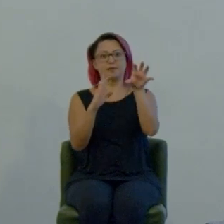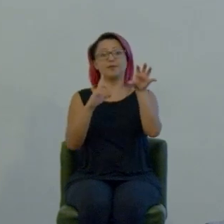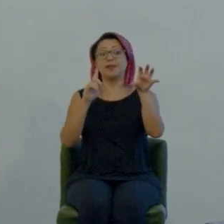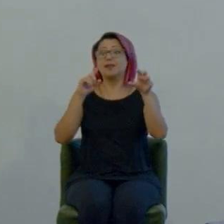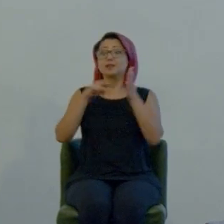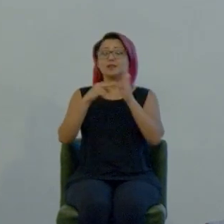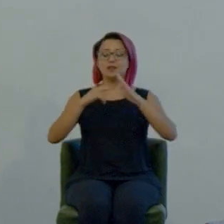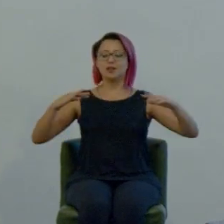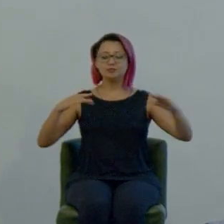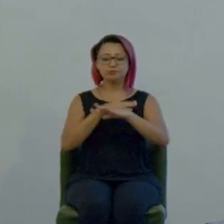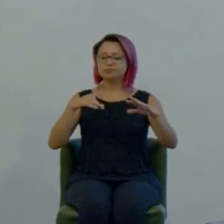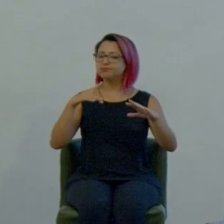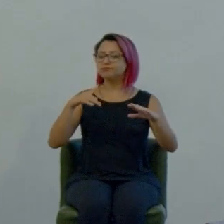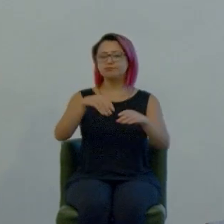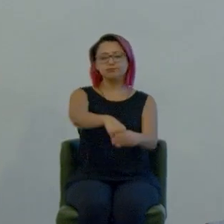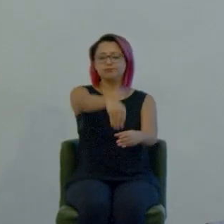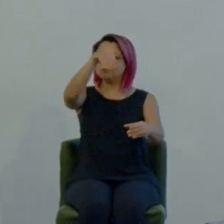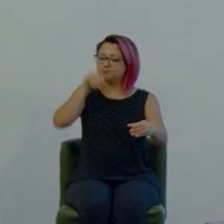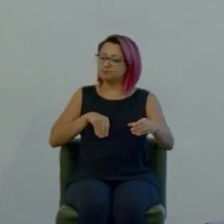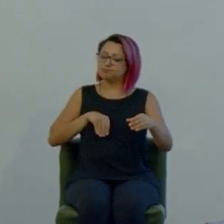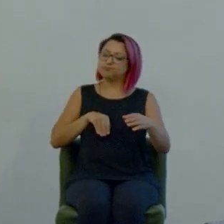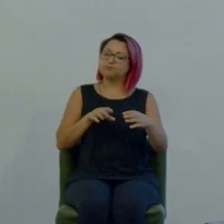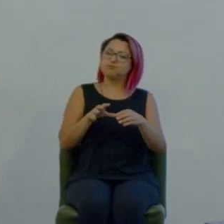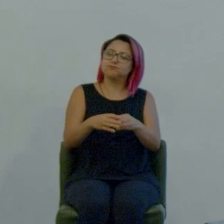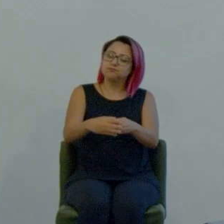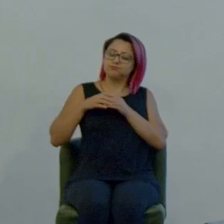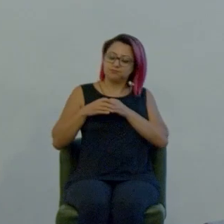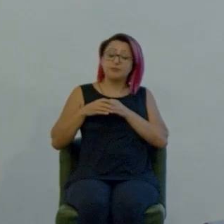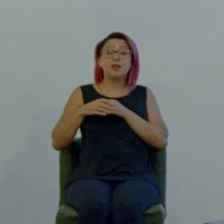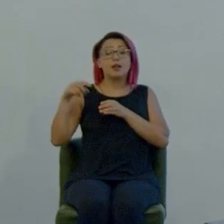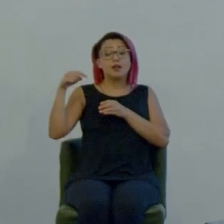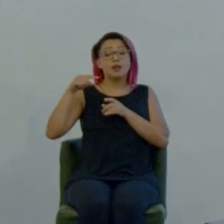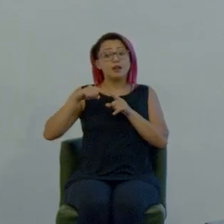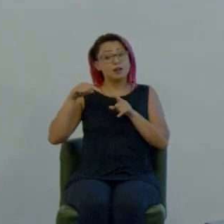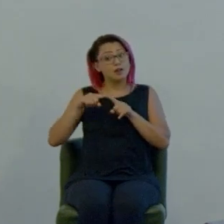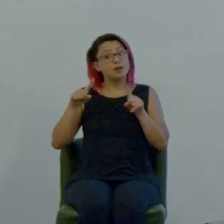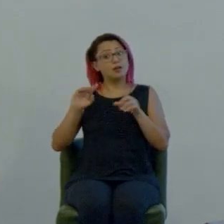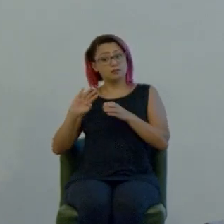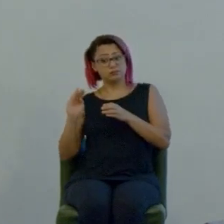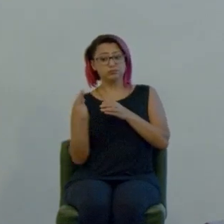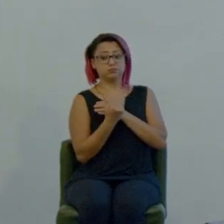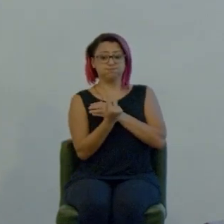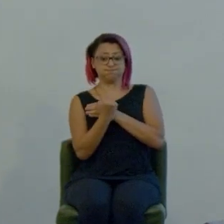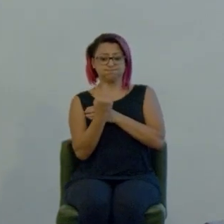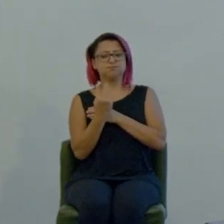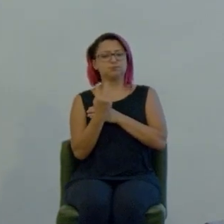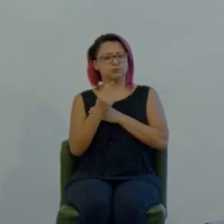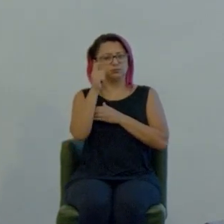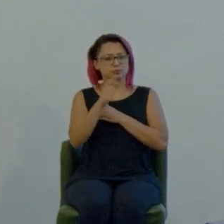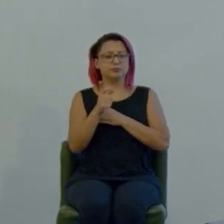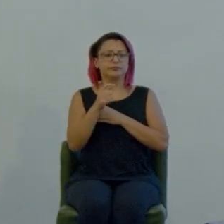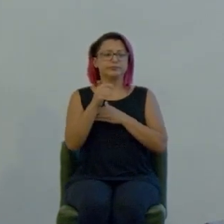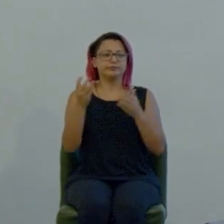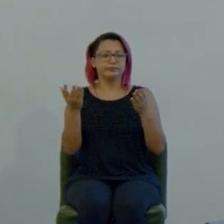com as sociedades, né, do entorno. E proteger essas populações era o que o Bruno Pereira estava fazendo, por exemplo, quando ele foi assassinado lá